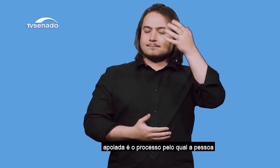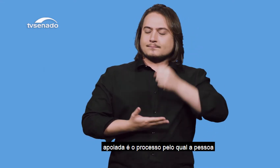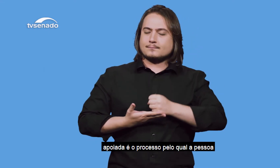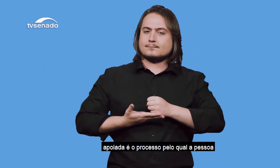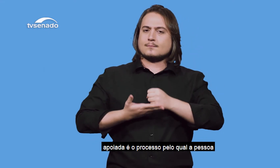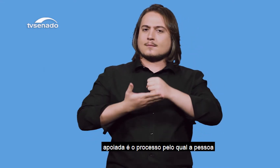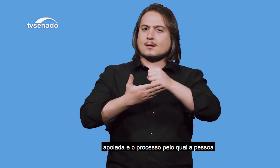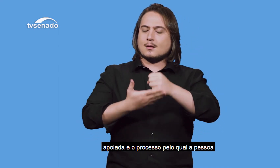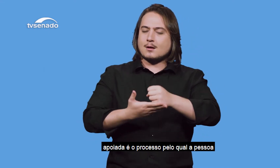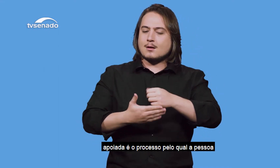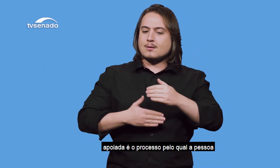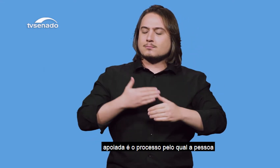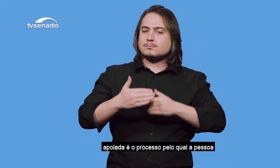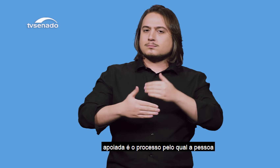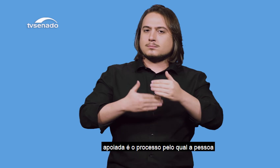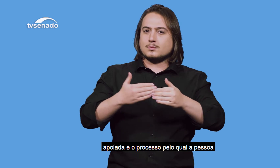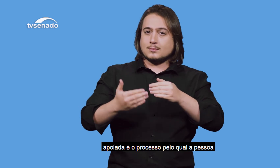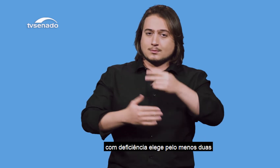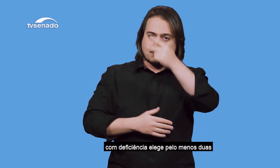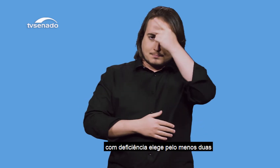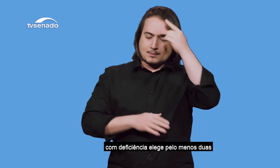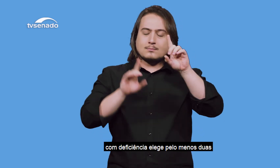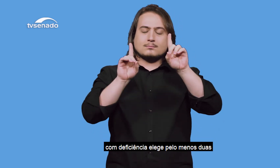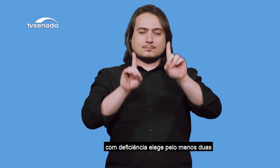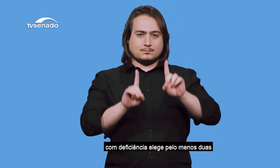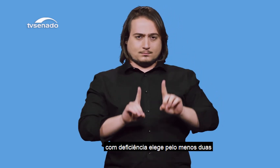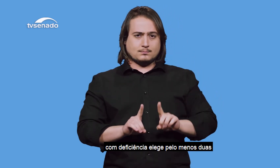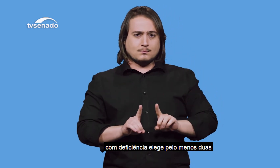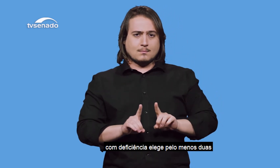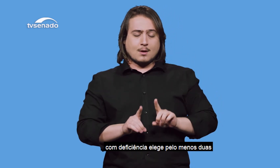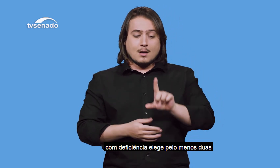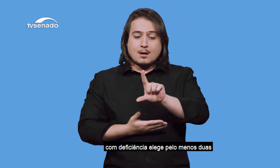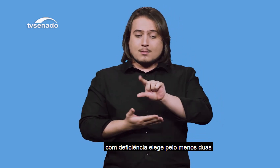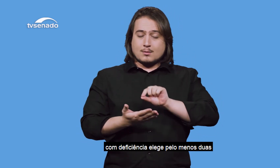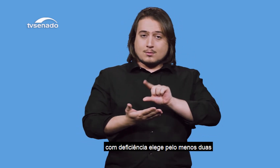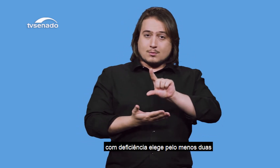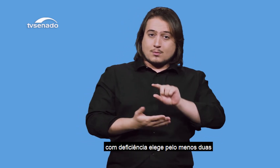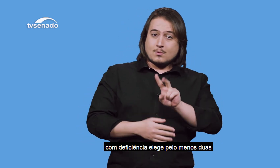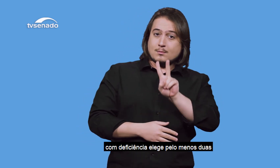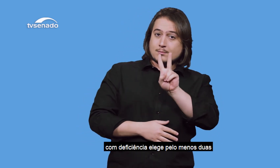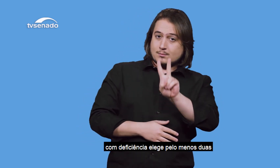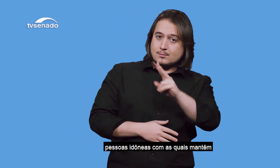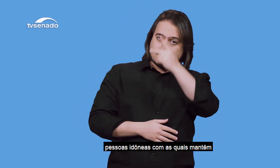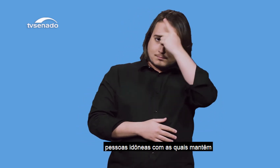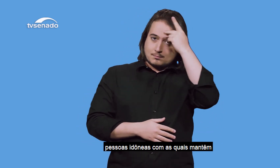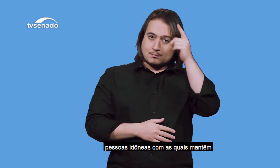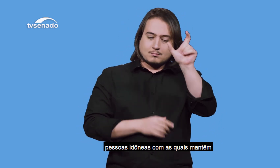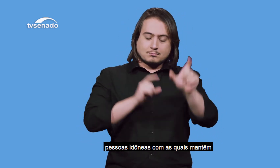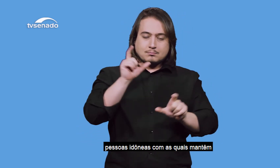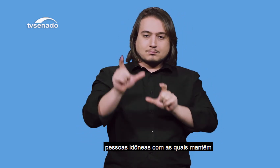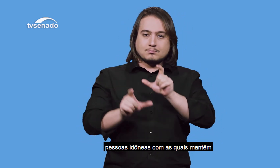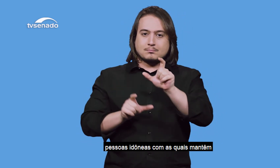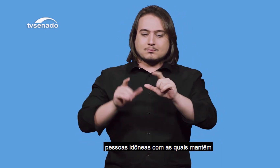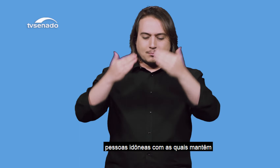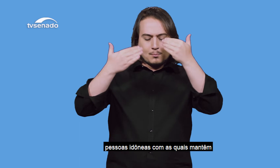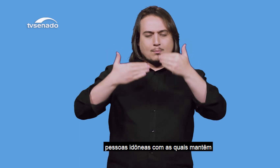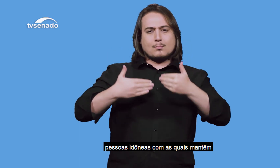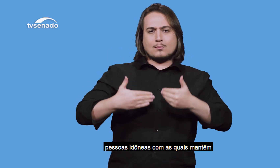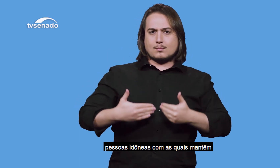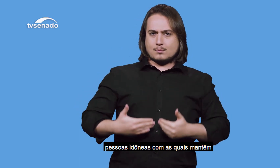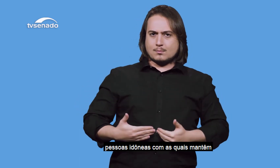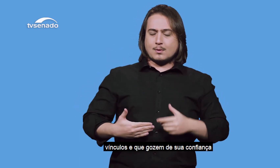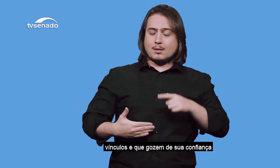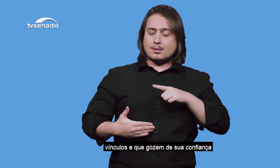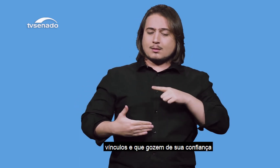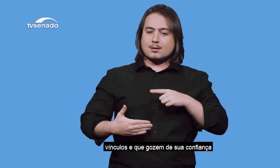é o processo pelo qual a pessoa com deficiência elege pelo menos duas pessoas idôneas com as quais